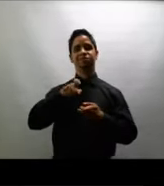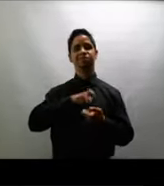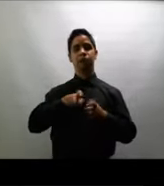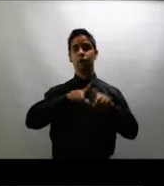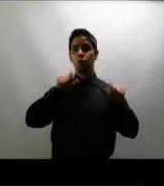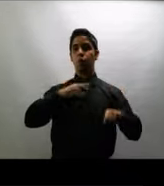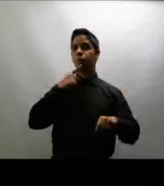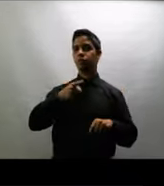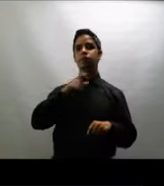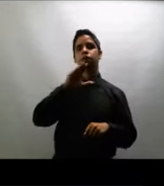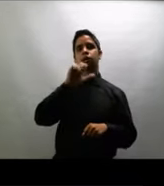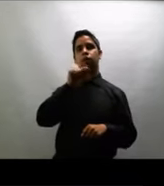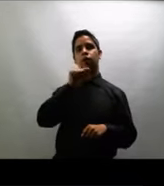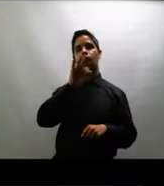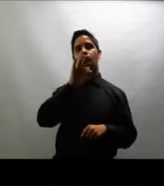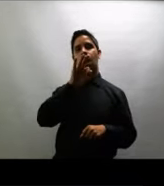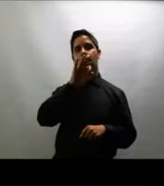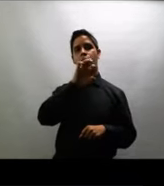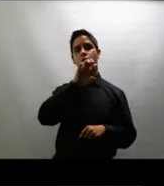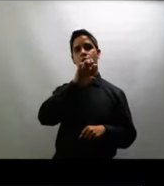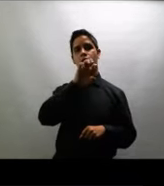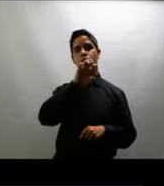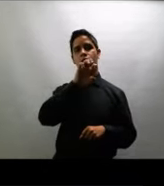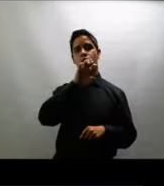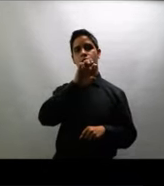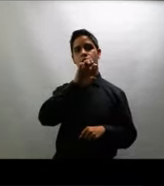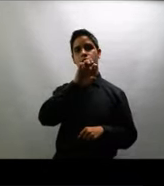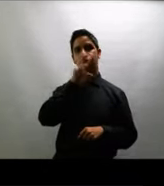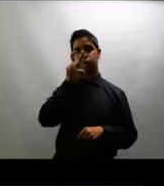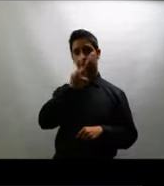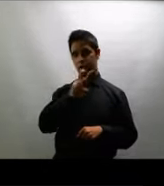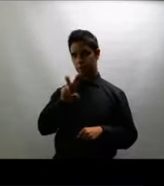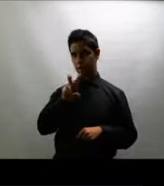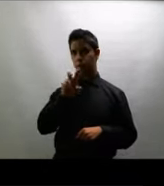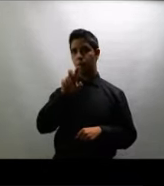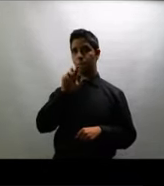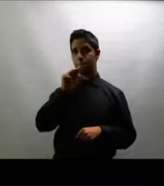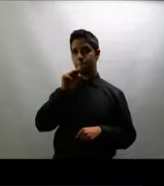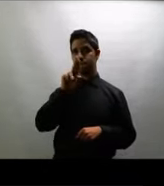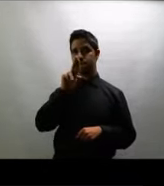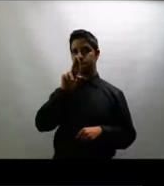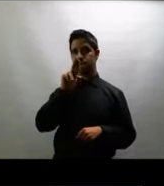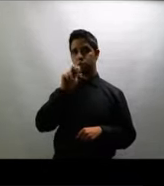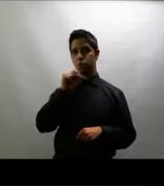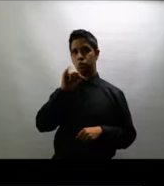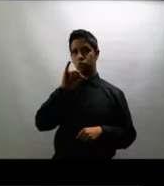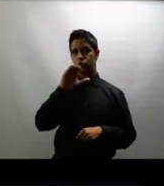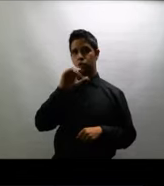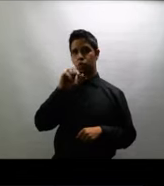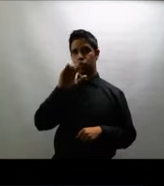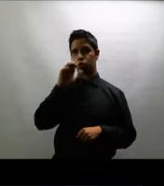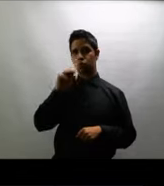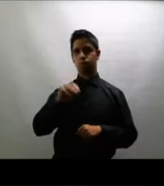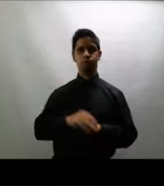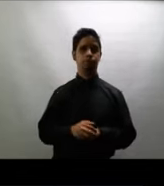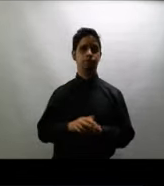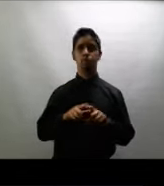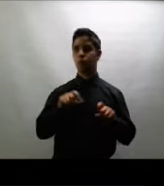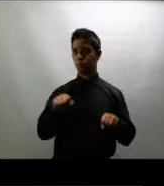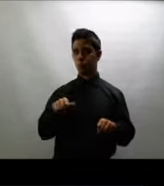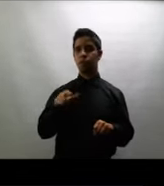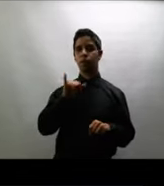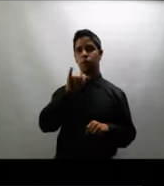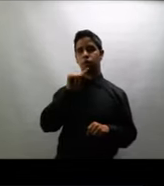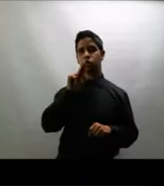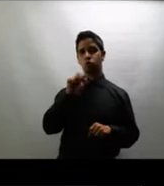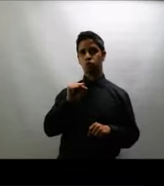cafesmusic.com, cafés con dos Z. Sí. Café con una F y dos Z. Music.com. En iTunes lo consiguen.